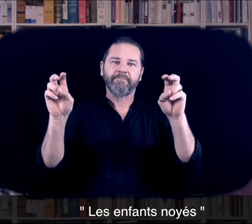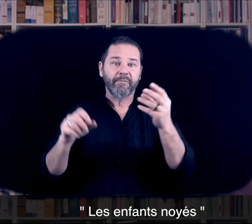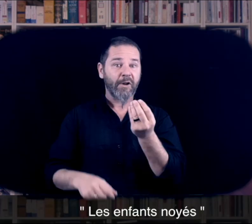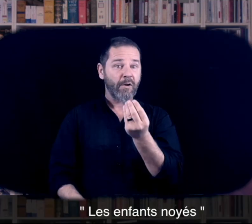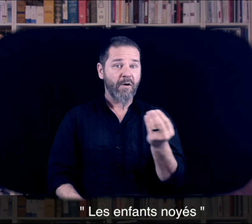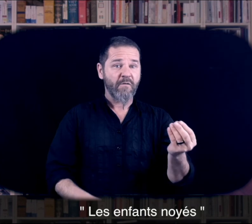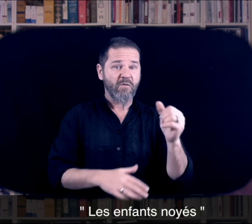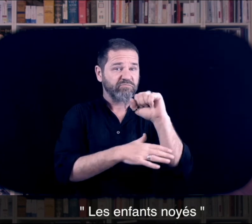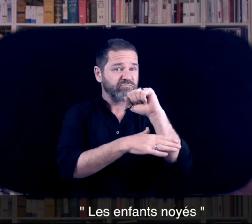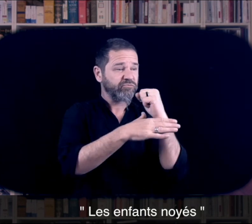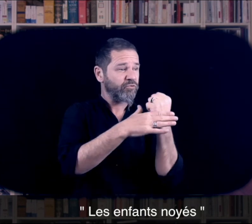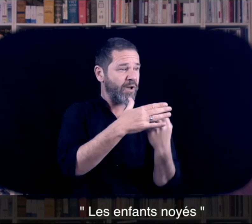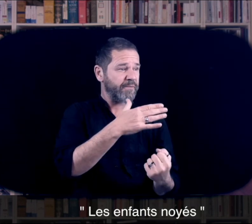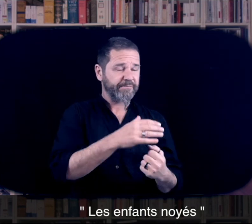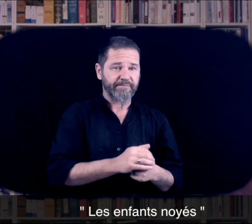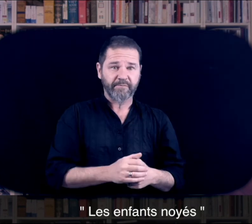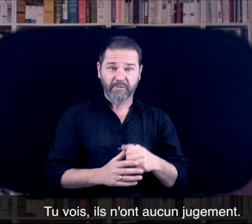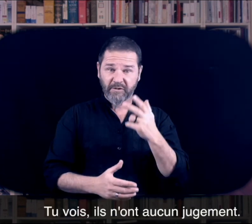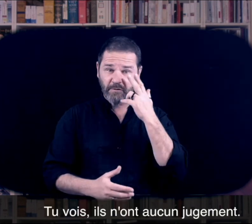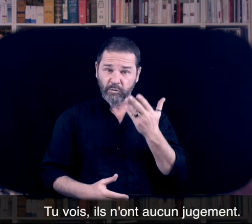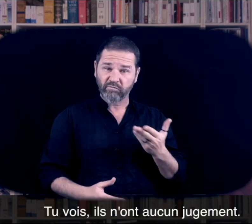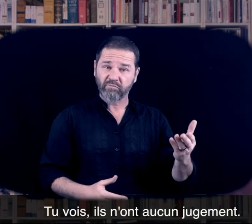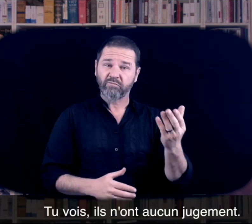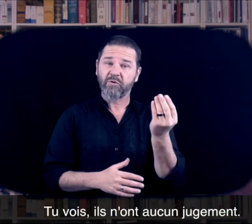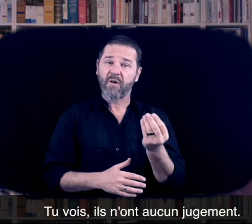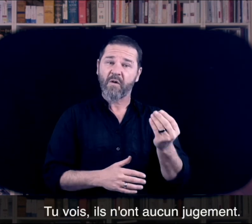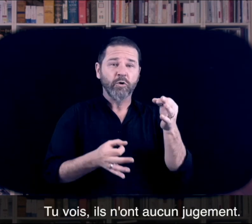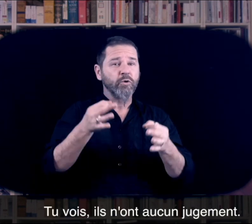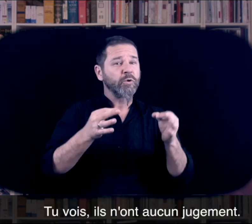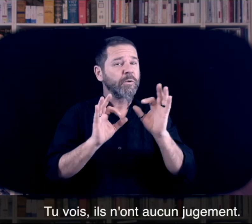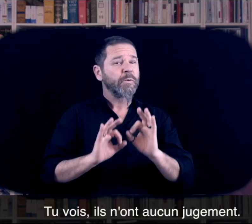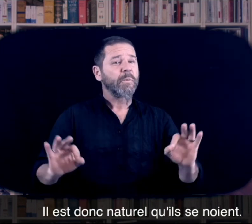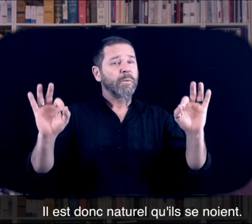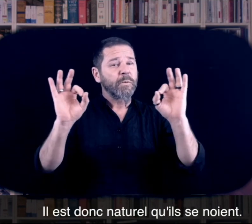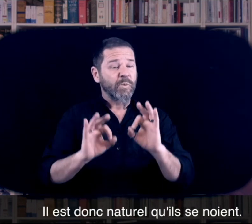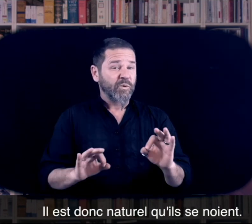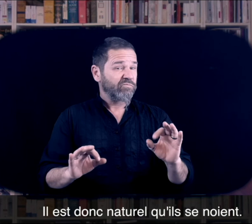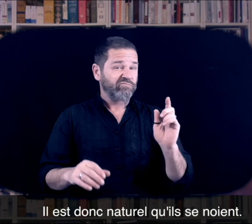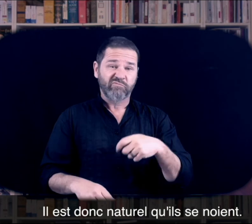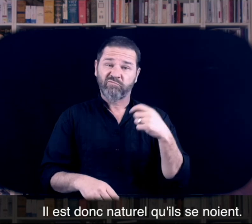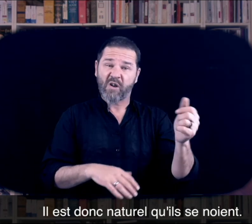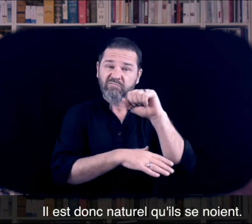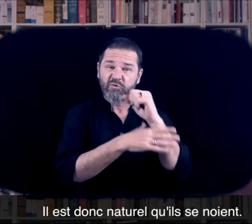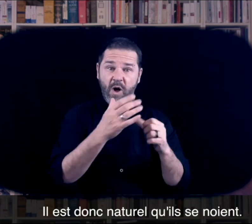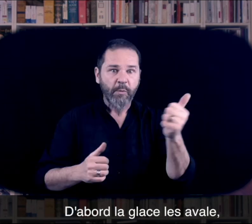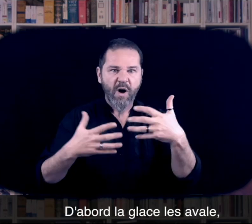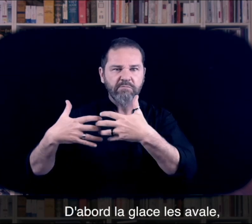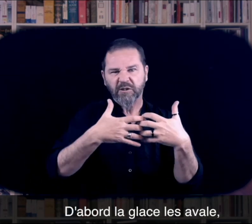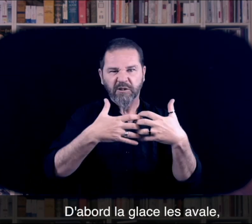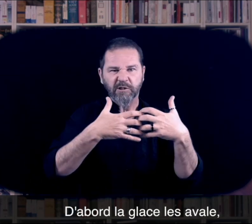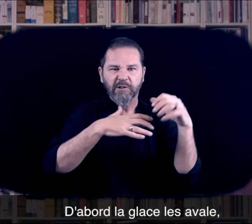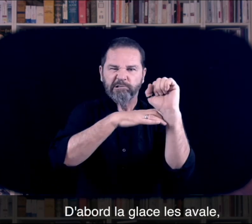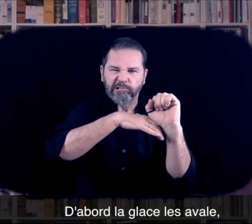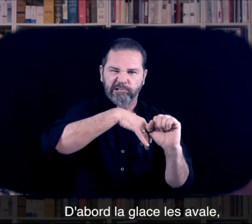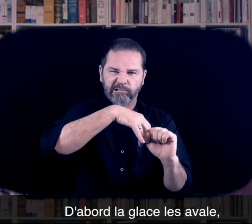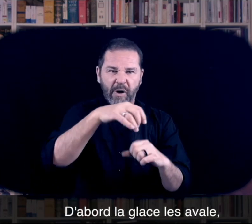Les enfants noyés. Tu vois, ils n'ont aucun jugement. Il est donc naturel qu'ils se noient. D'abord,